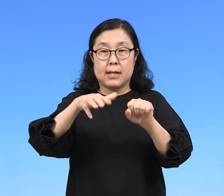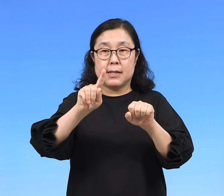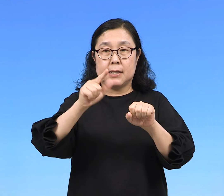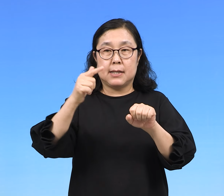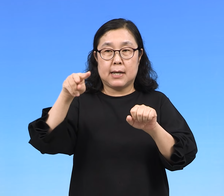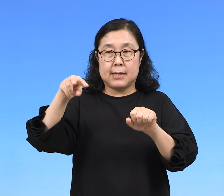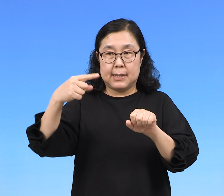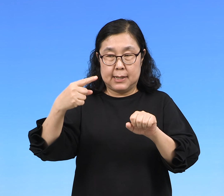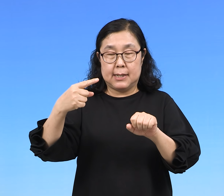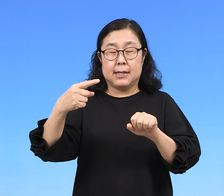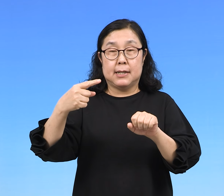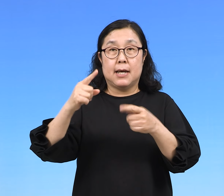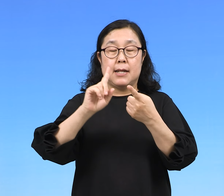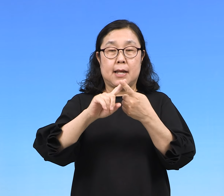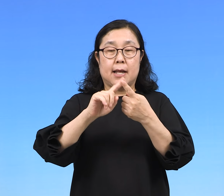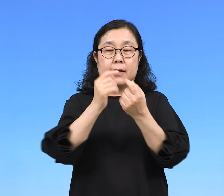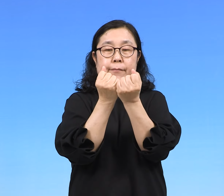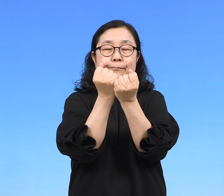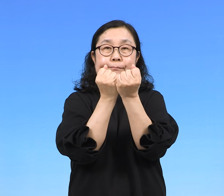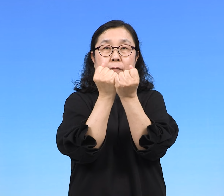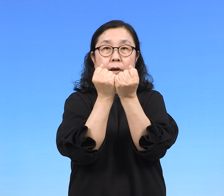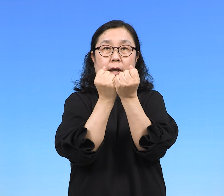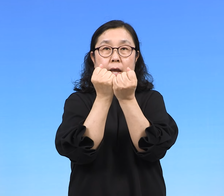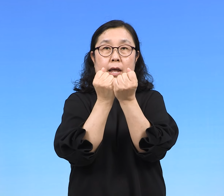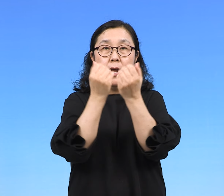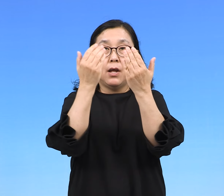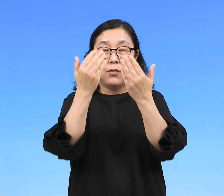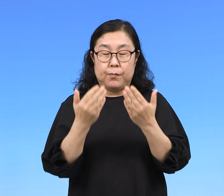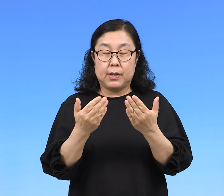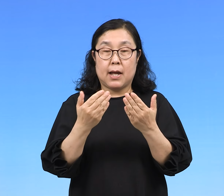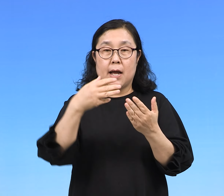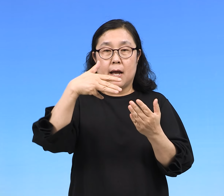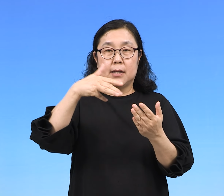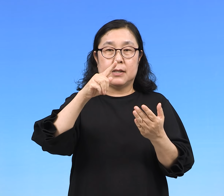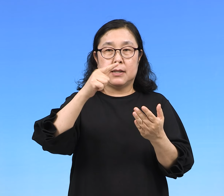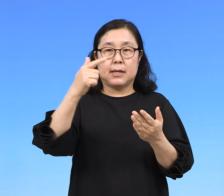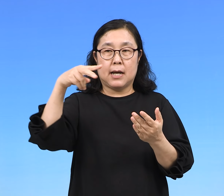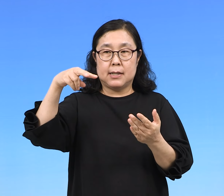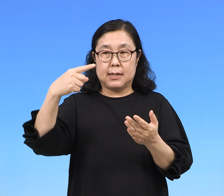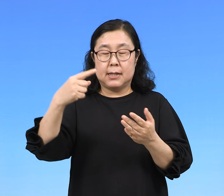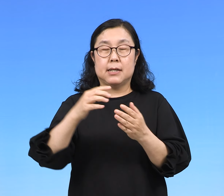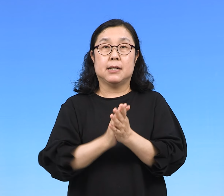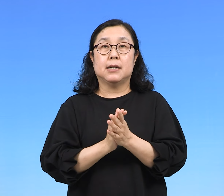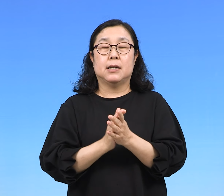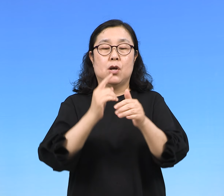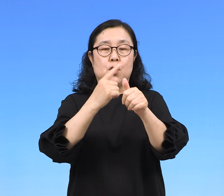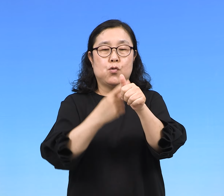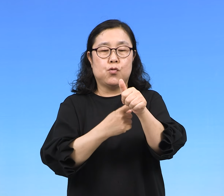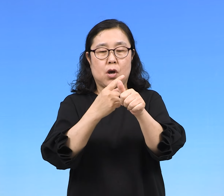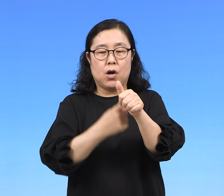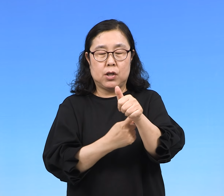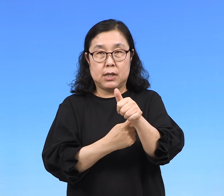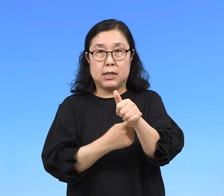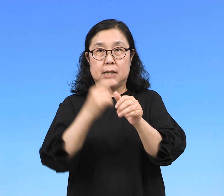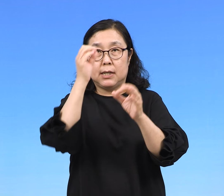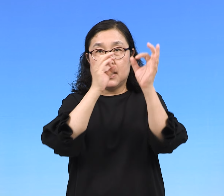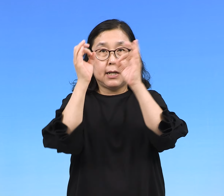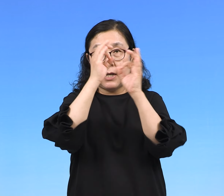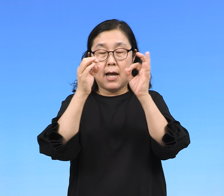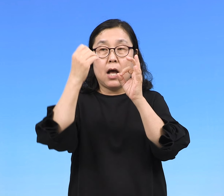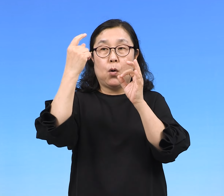이 단어에 대한 풀이가 나옵니다. 이 찬스라고 하는 이 단어에는 우연히 찾아오는